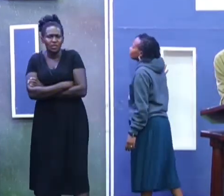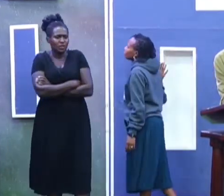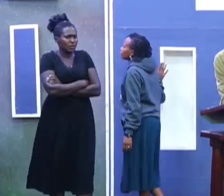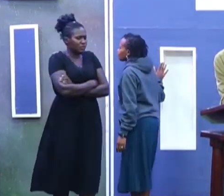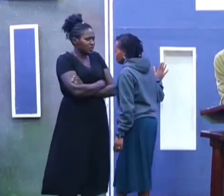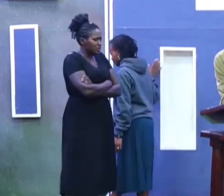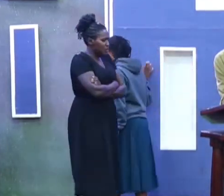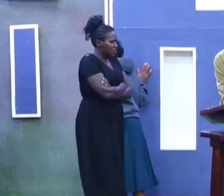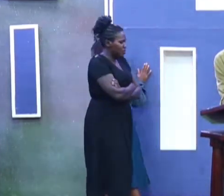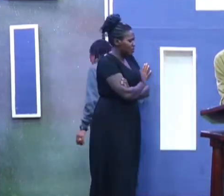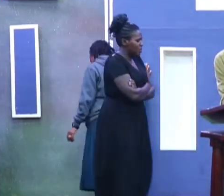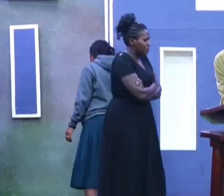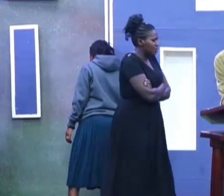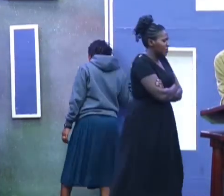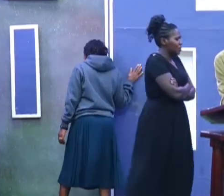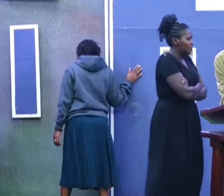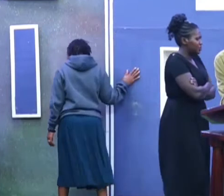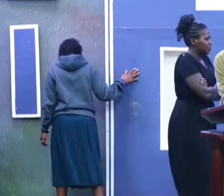Saba kuwaayo obulamu bwange